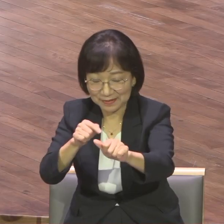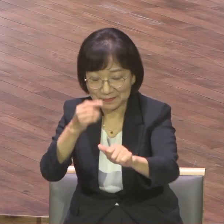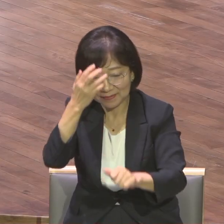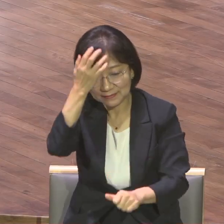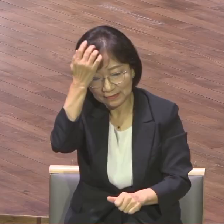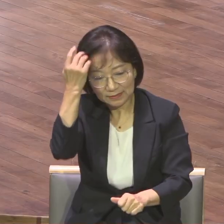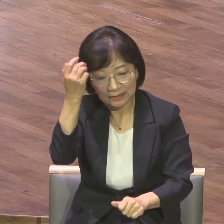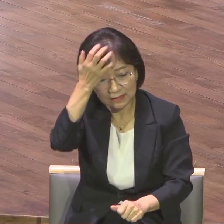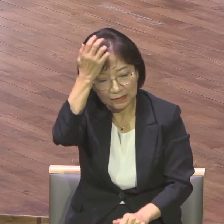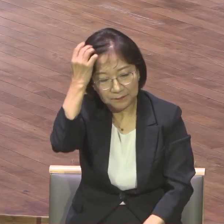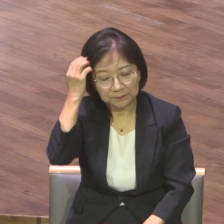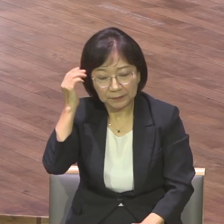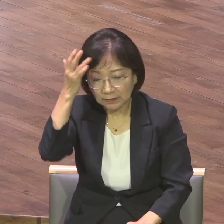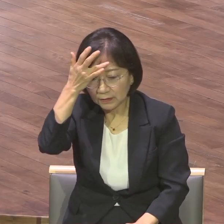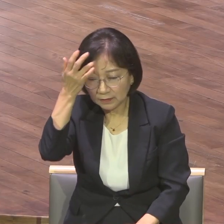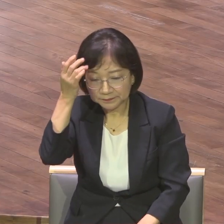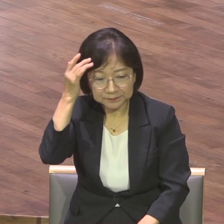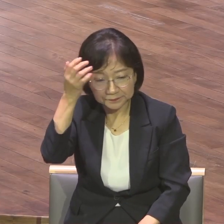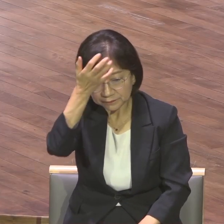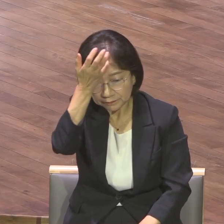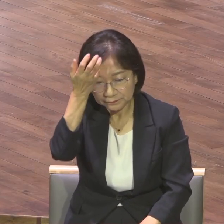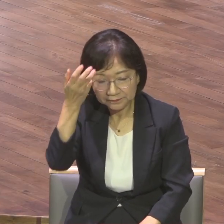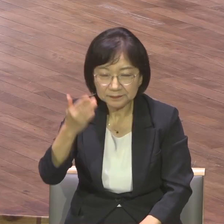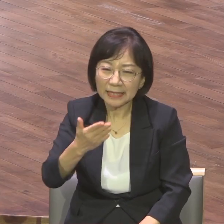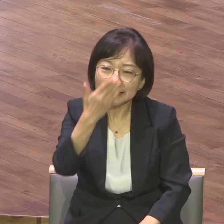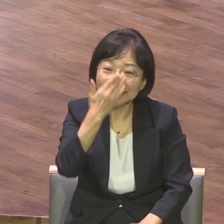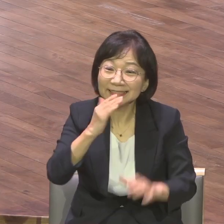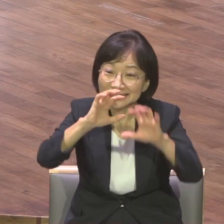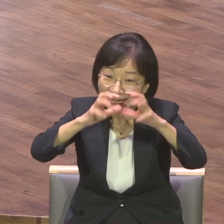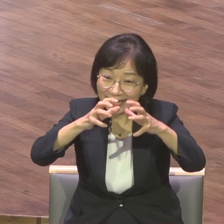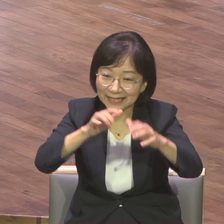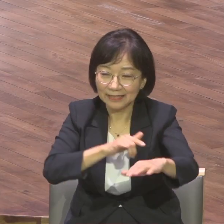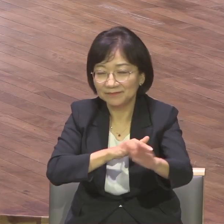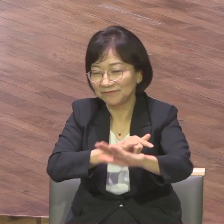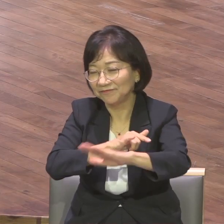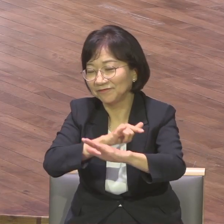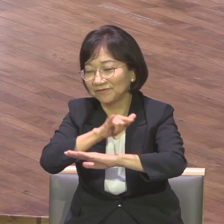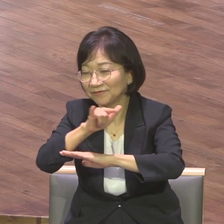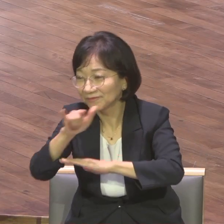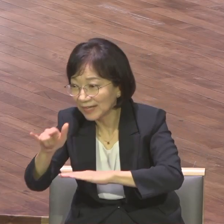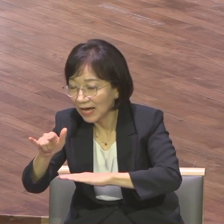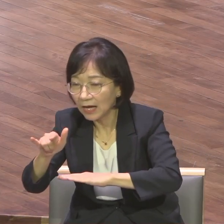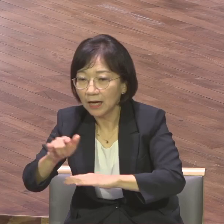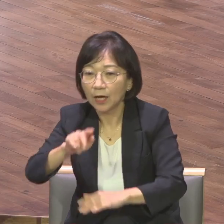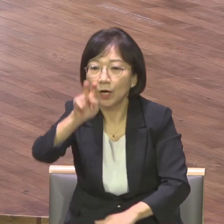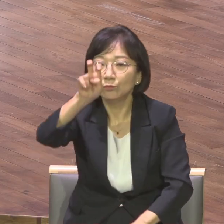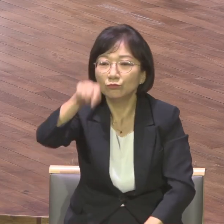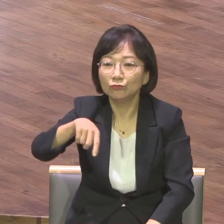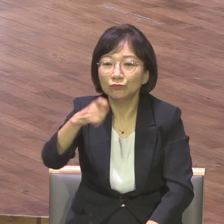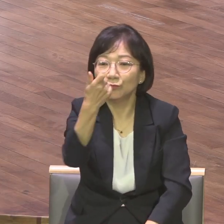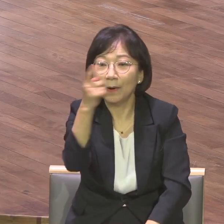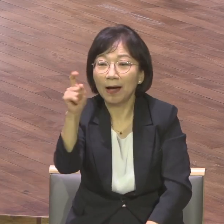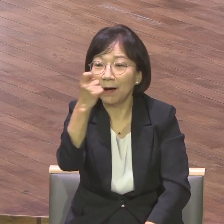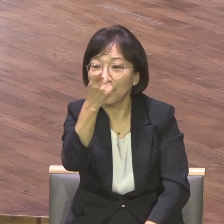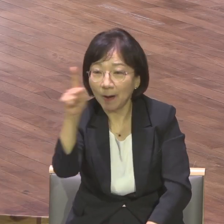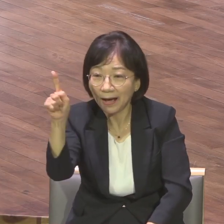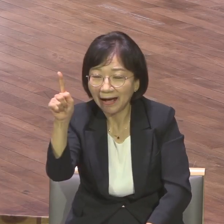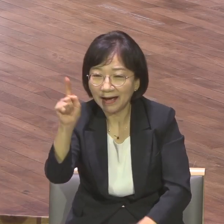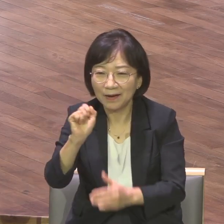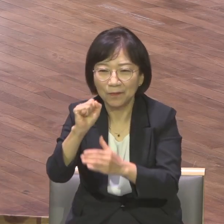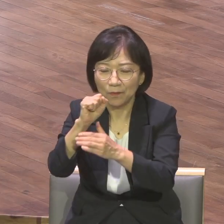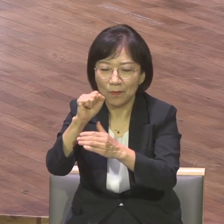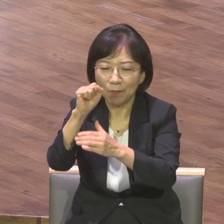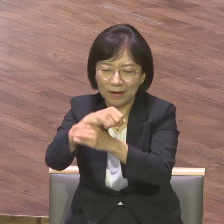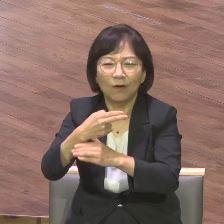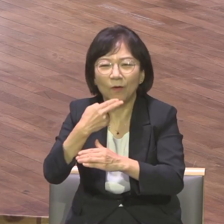예수님께서는 무화과 나무의 비유, 이스라엘 가면 무화과 나무가 많아요. 땅은 척박한데 거기에 살아남을 수 있는